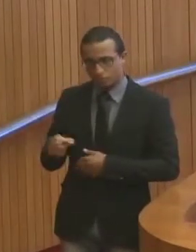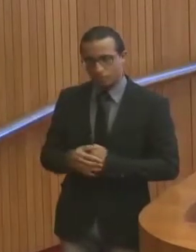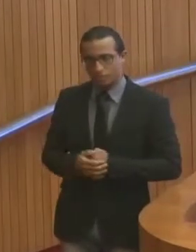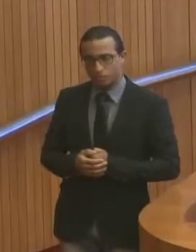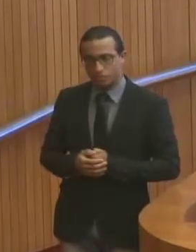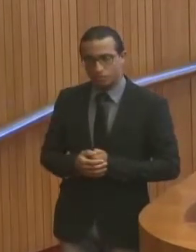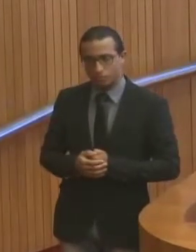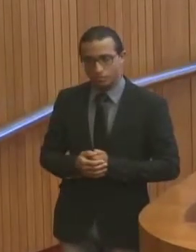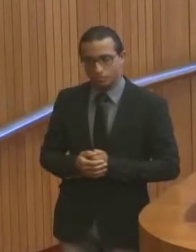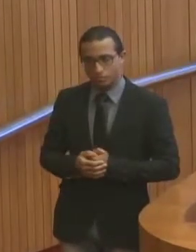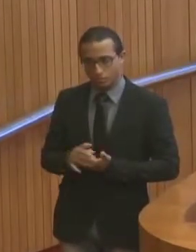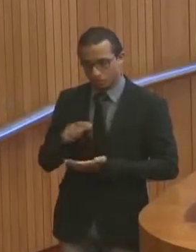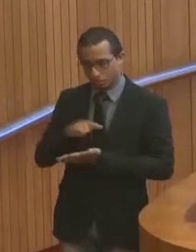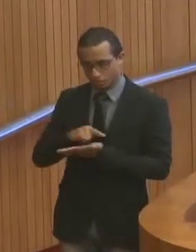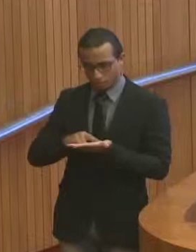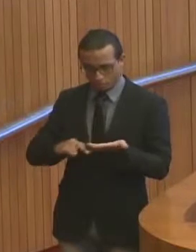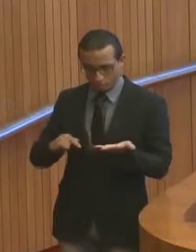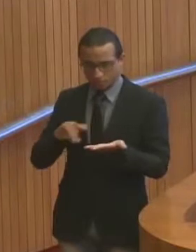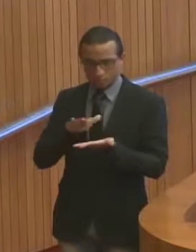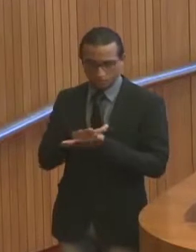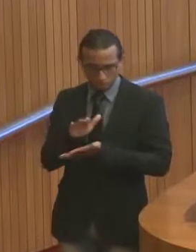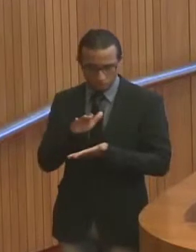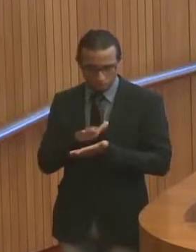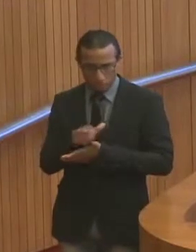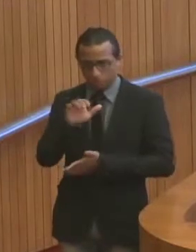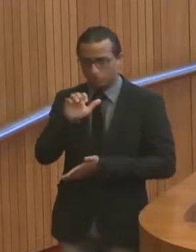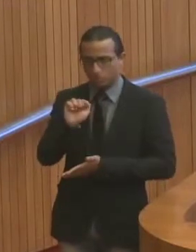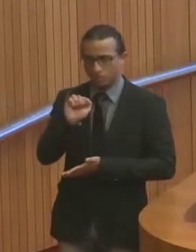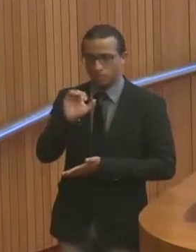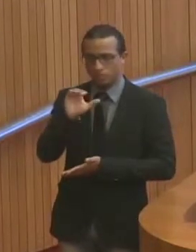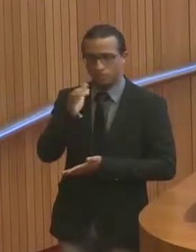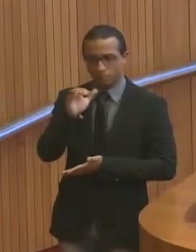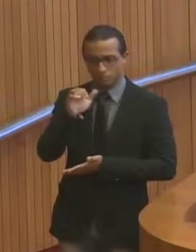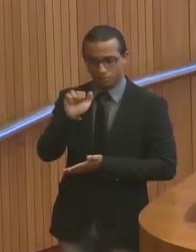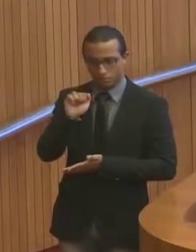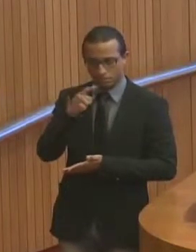seu documento, em sua ação, ela